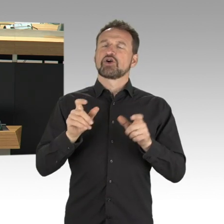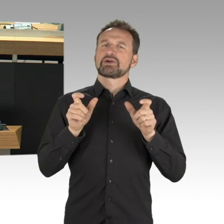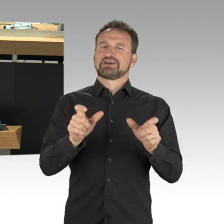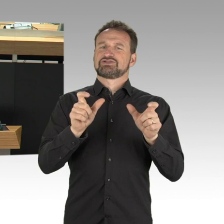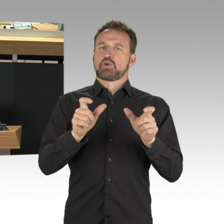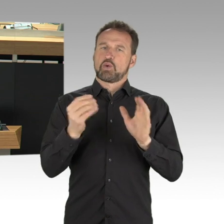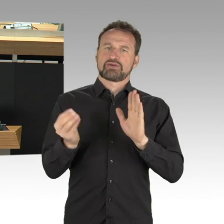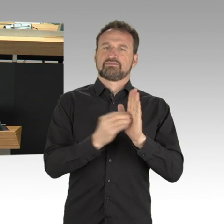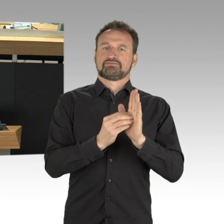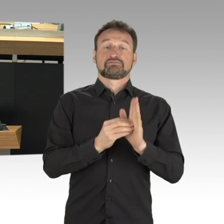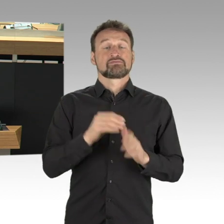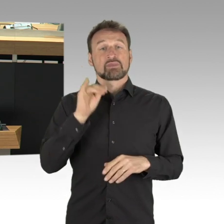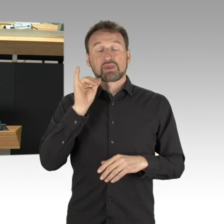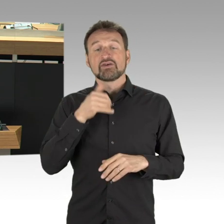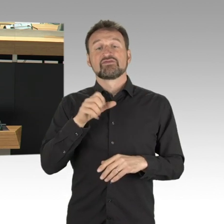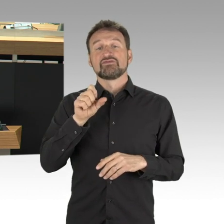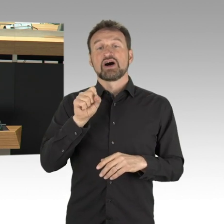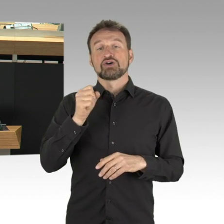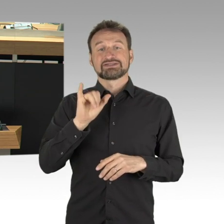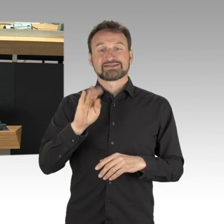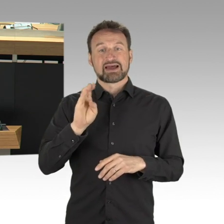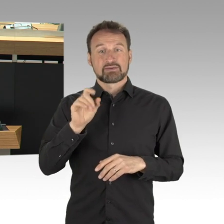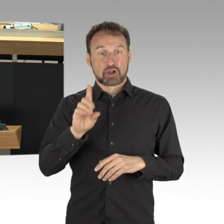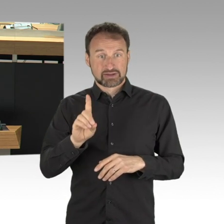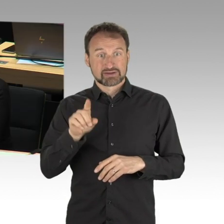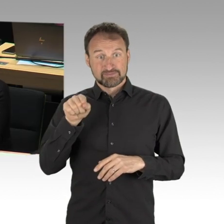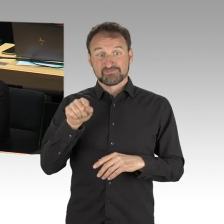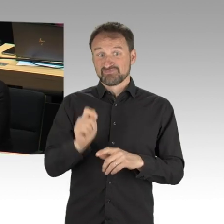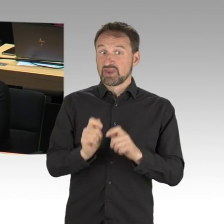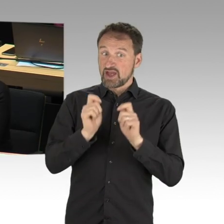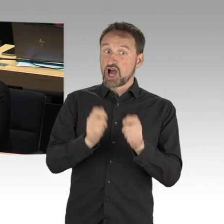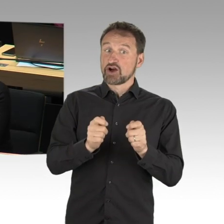der Komplexität des Anliegens, denke ich, schon eine gute Leistung ist.